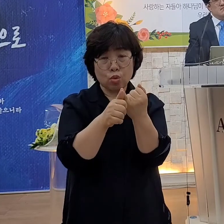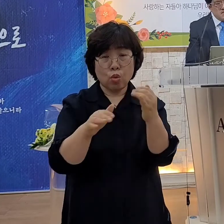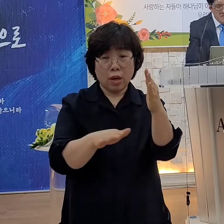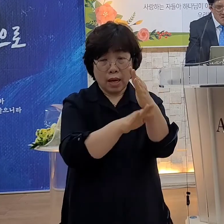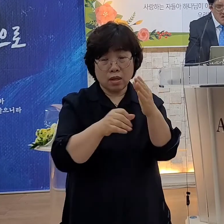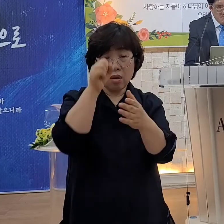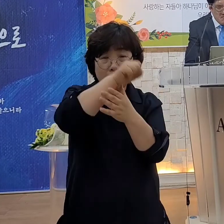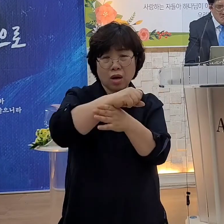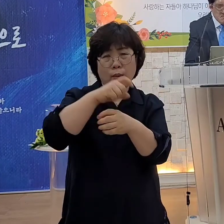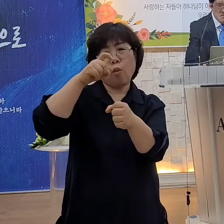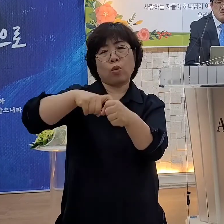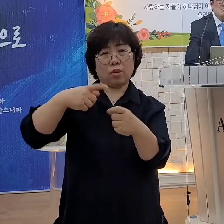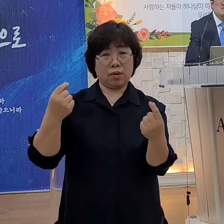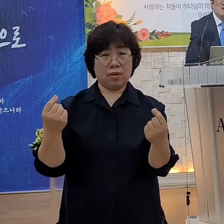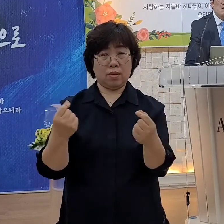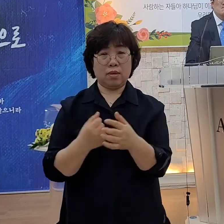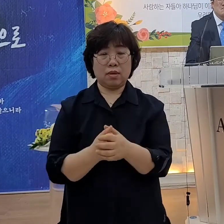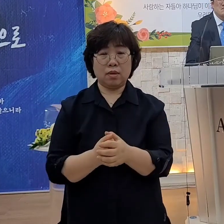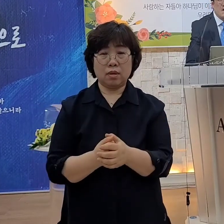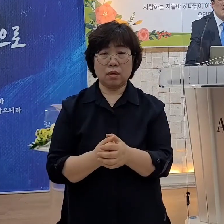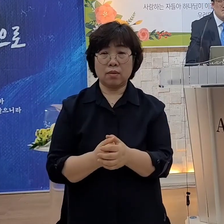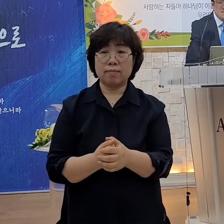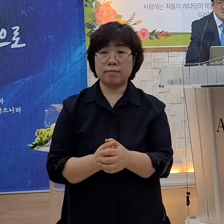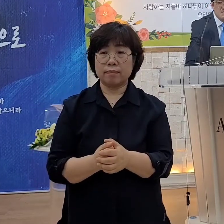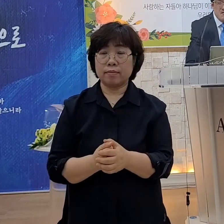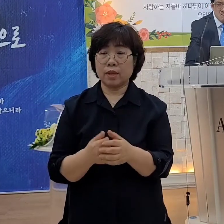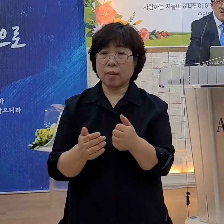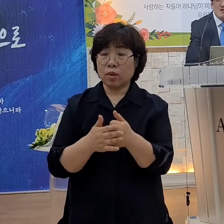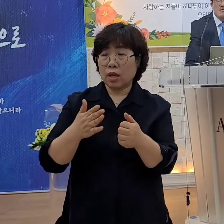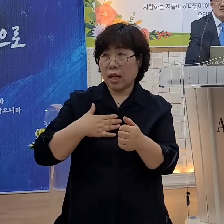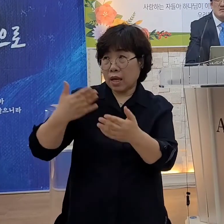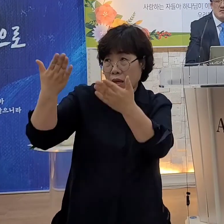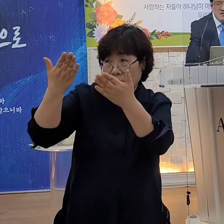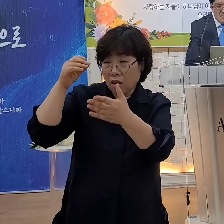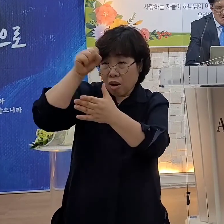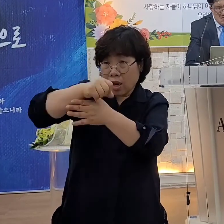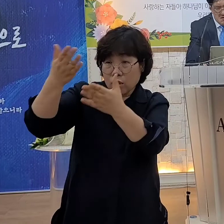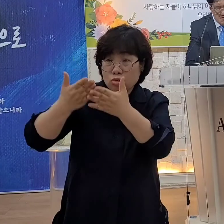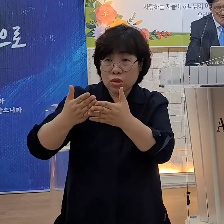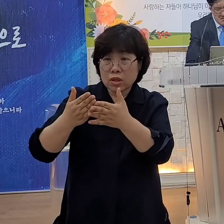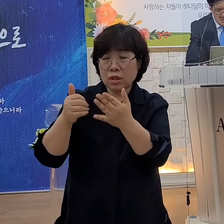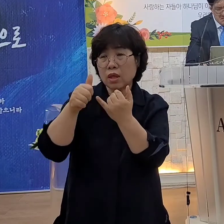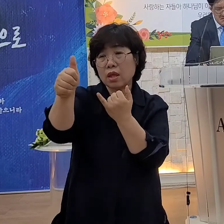나에게 주신 사명이라면 우리 나에게 주신 그 배우자를